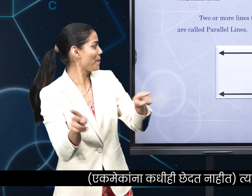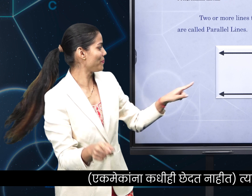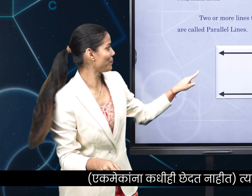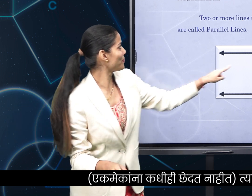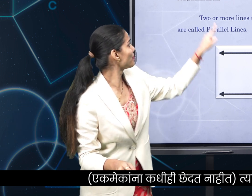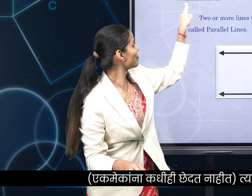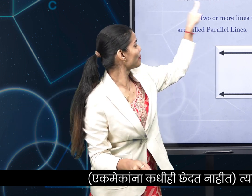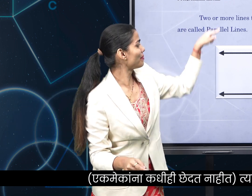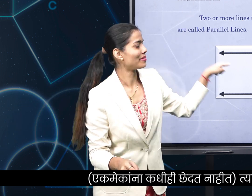म्हणतात.